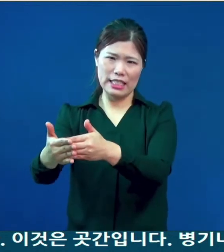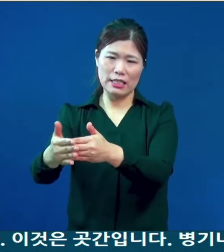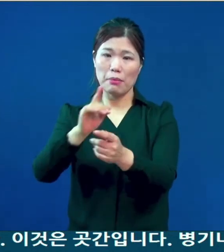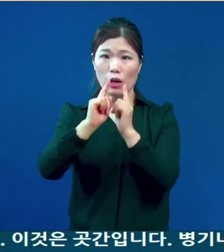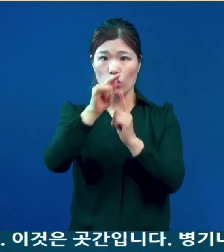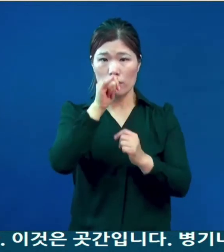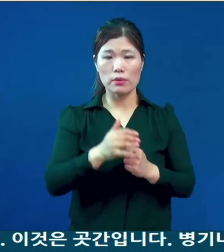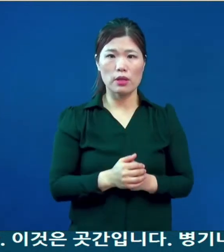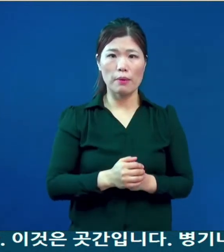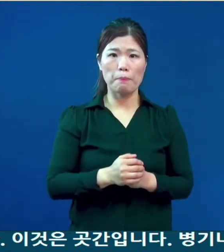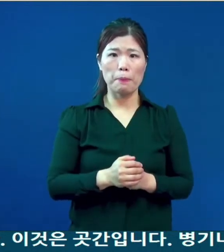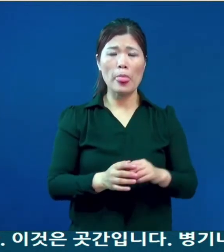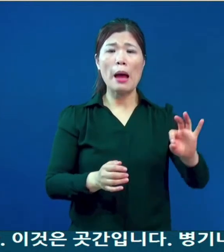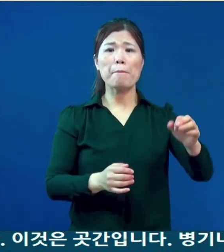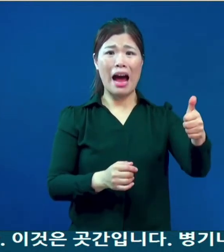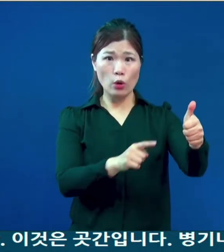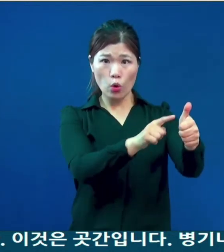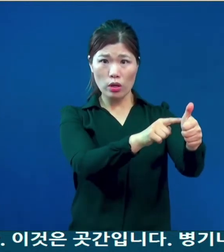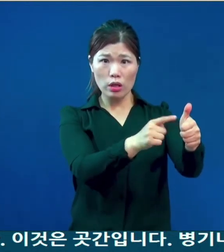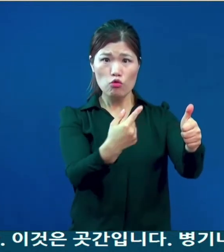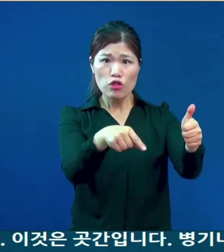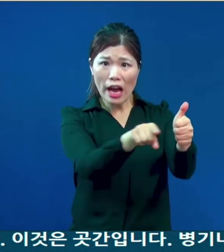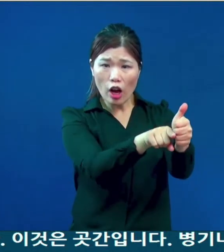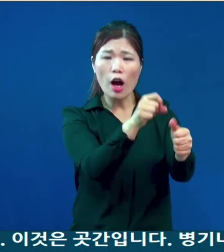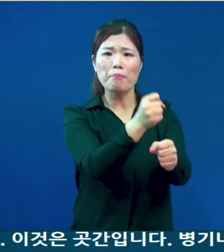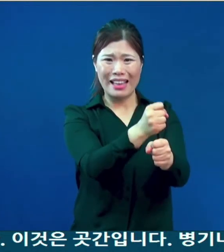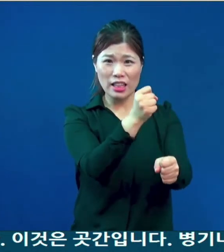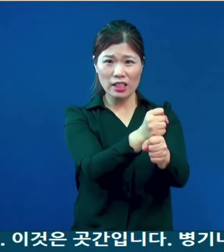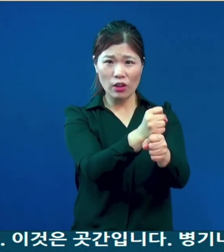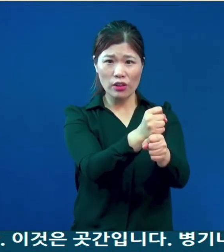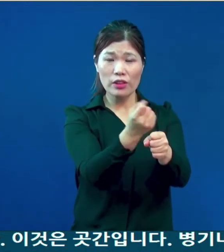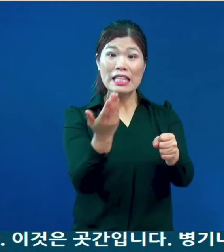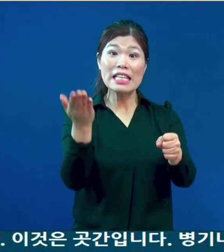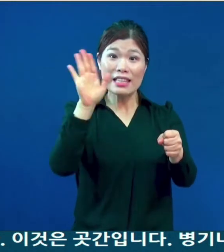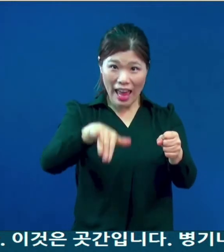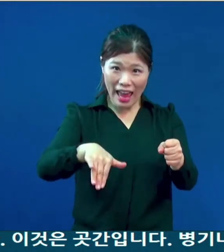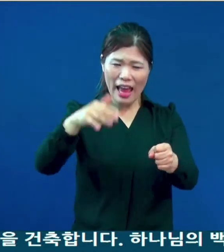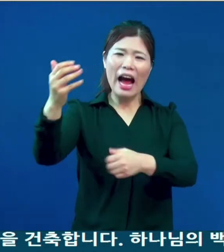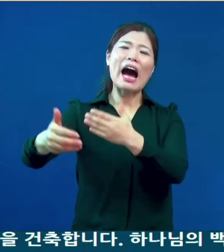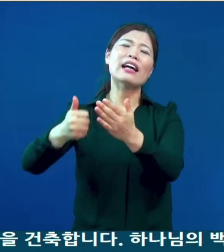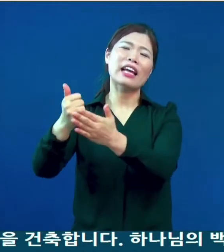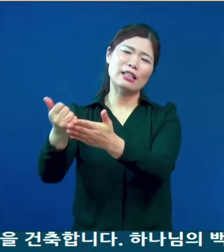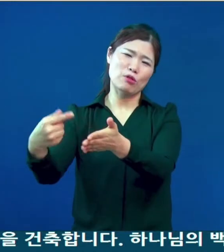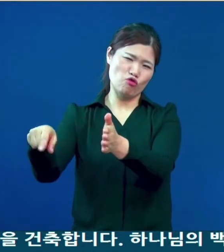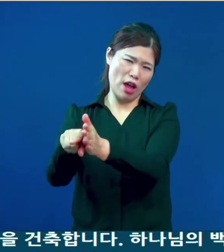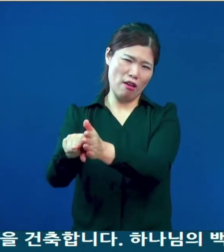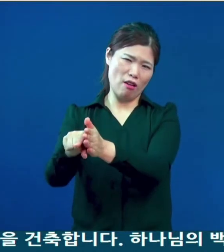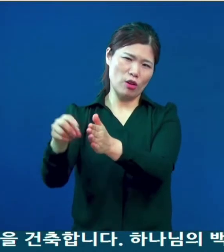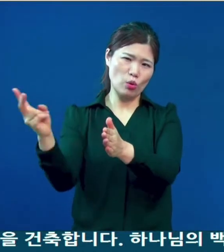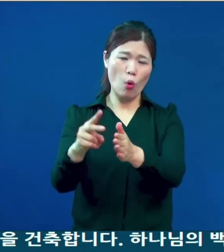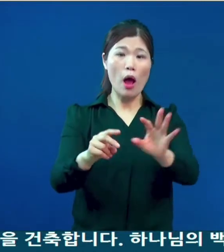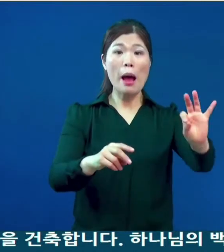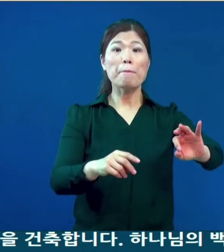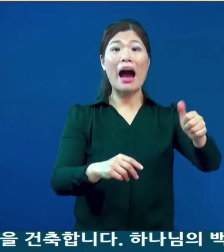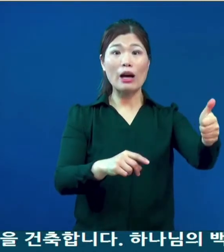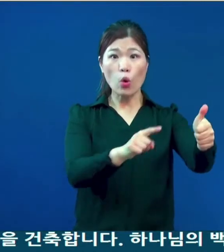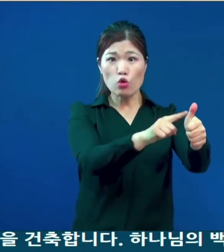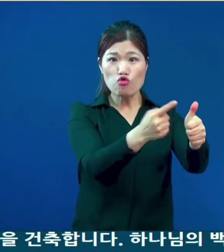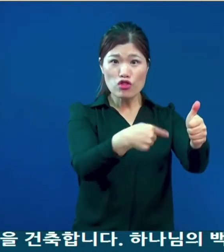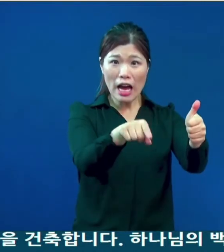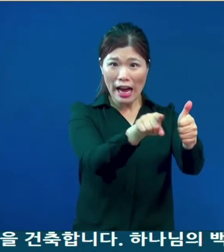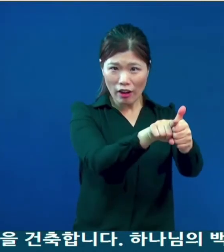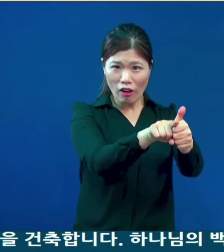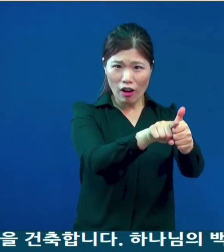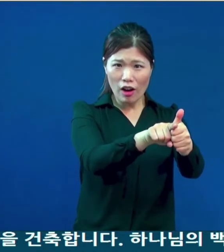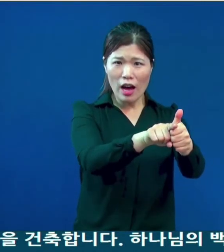지혜입니다. 바로를 위하여 만들어 놓은 것을 하나님을 위하여, 바로를 위하여 쌓아놓은 온갖 보물과 곡물,